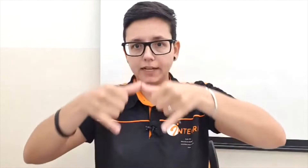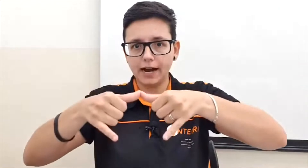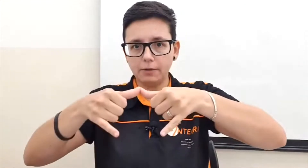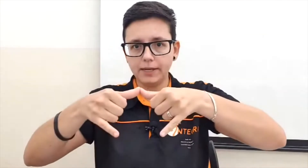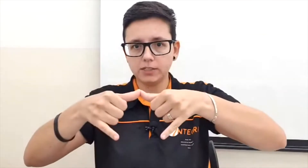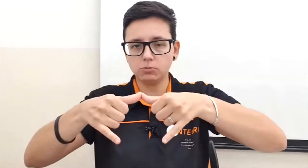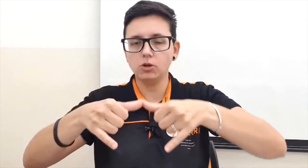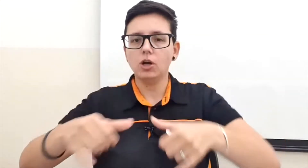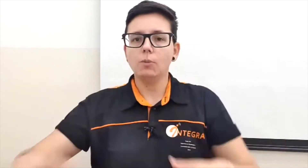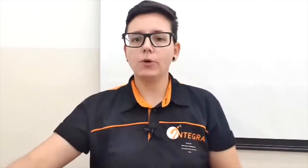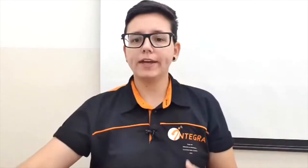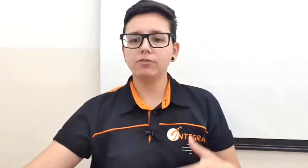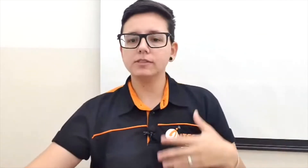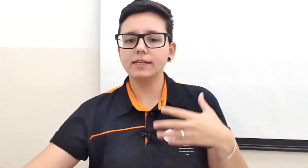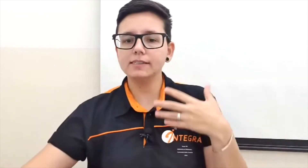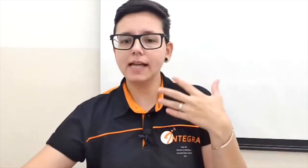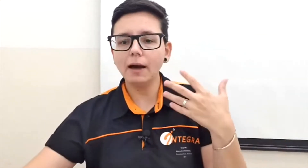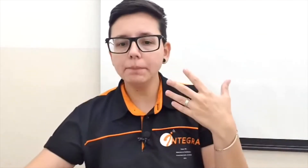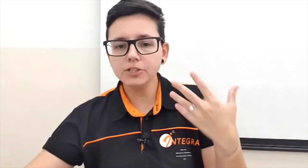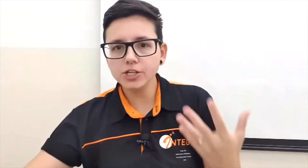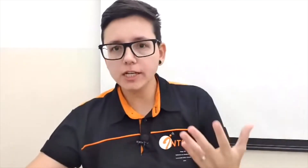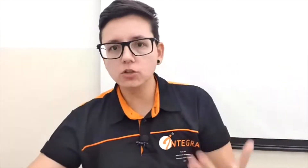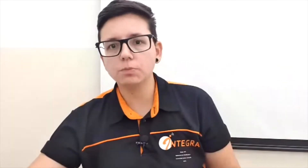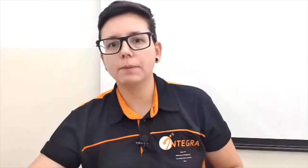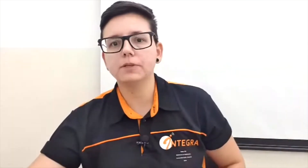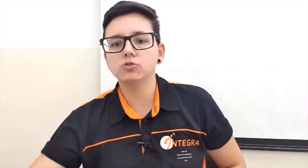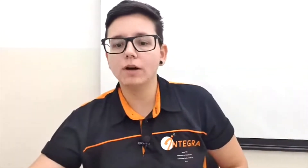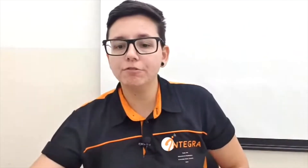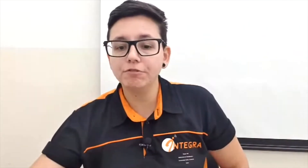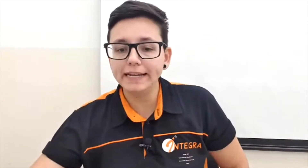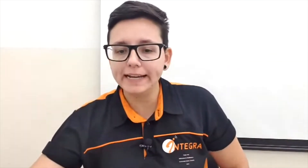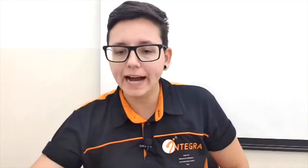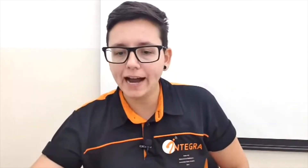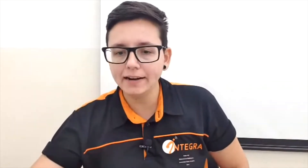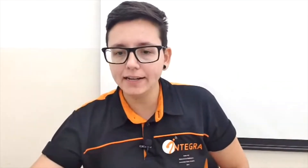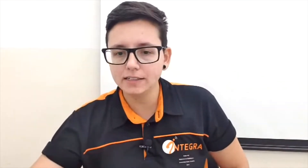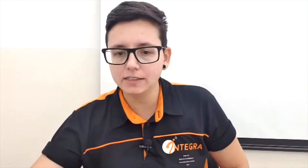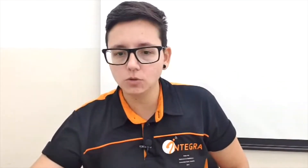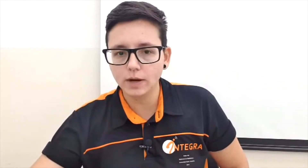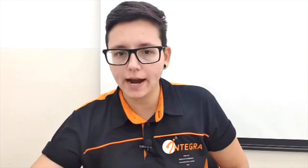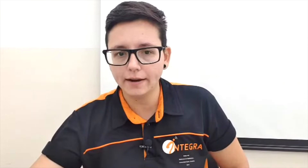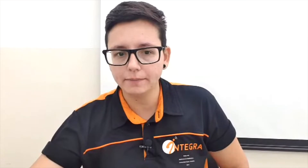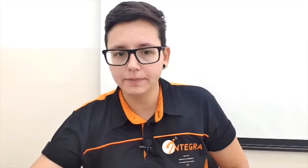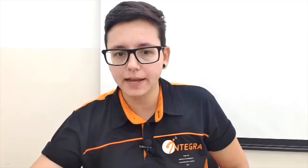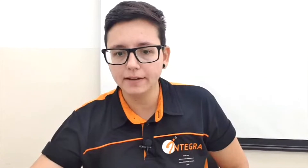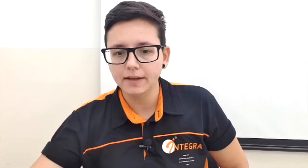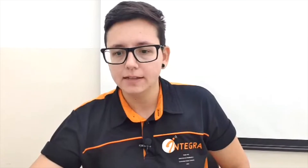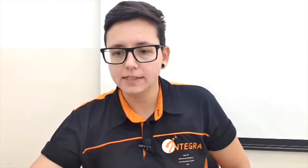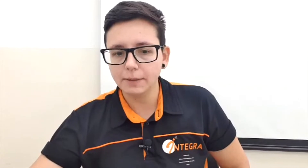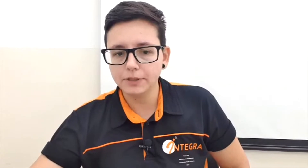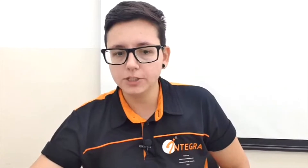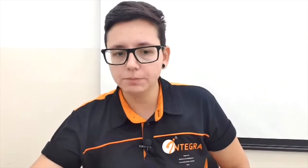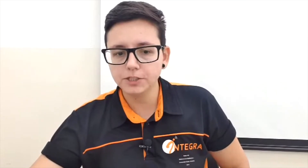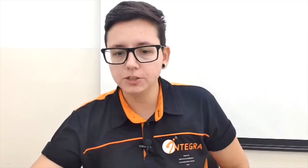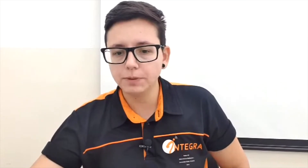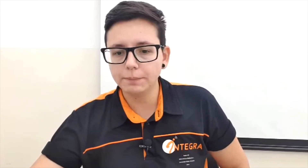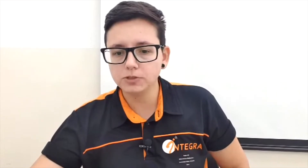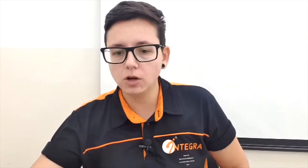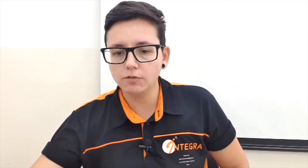ficar mesmo. Porque você está pedindo para a pessoa ficar nesse lugar, né? Você está pedindo para a pessoa, ó,